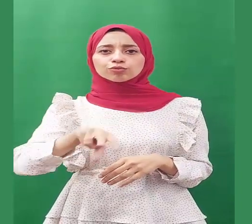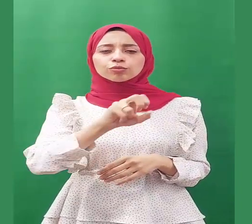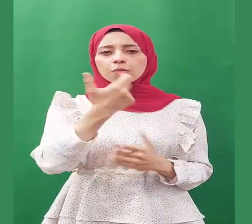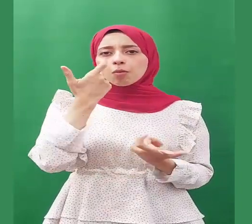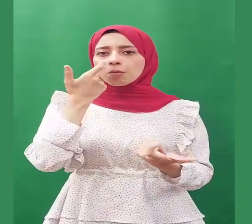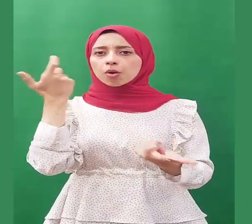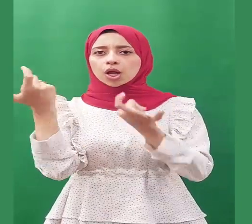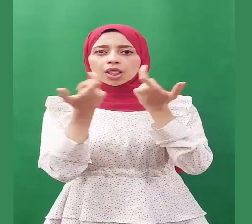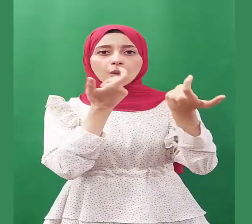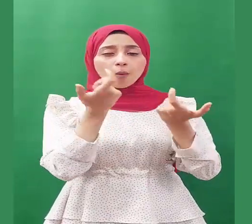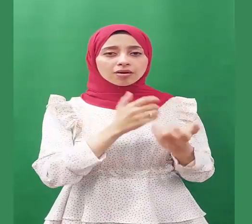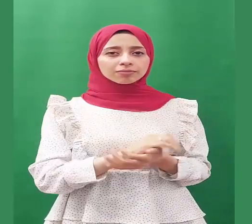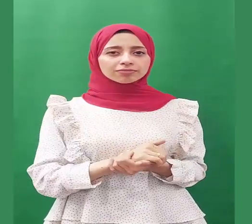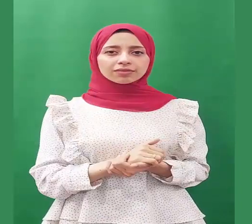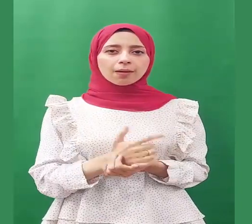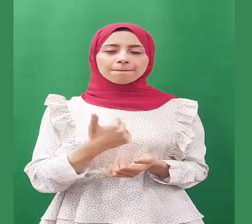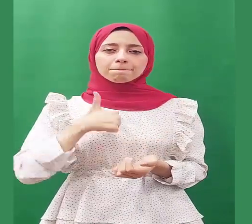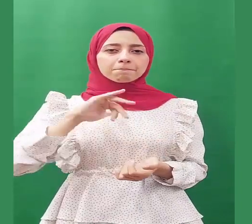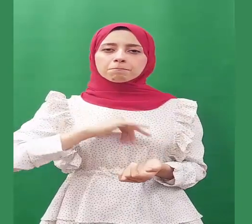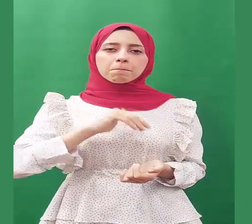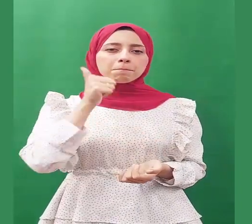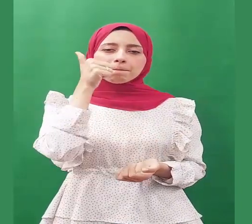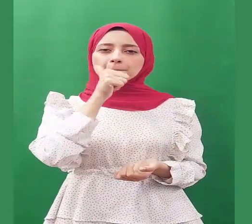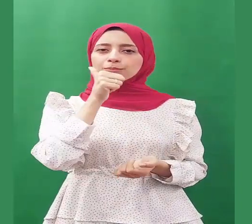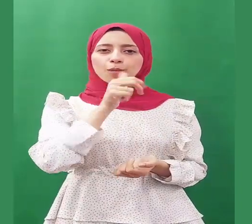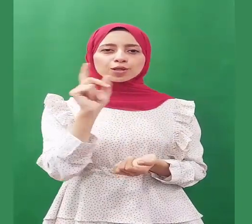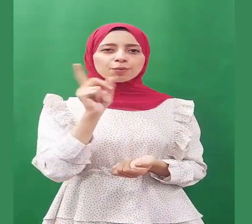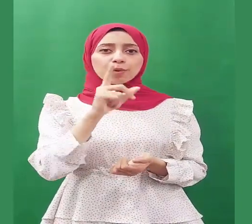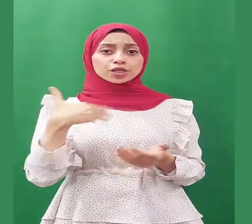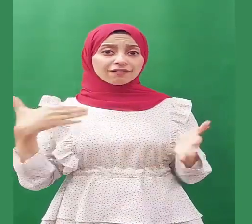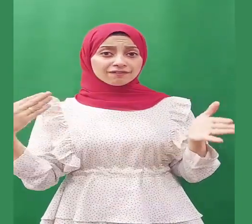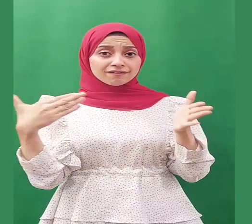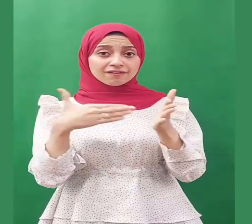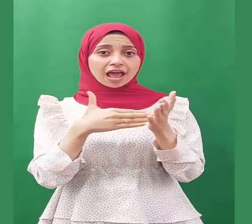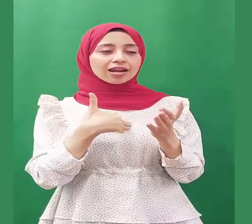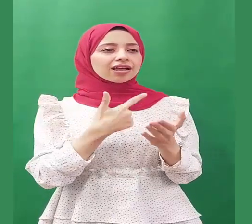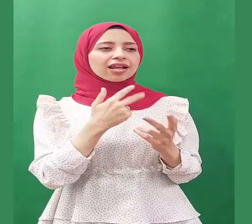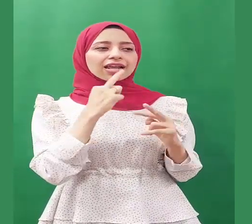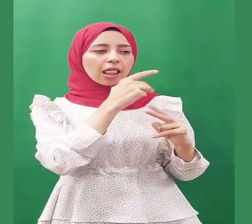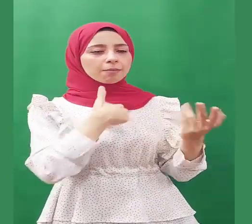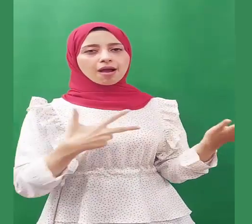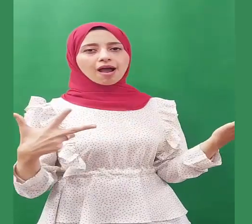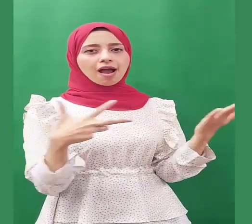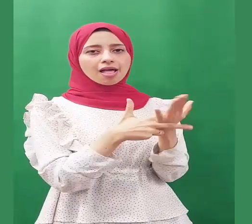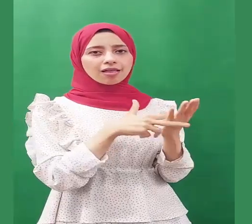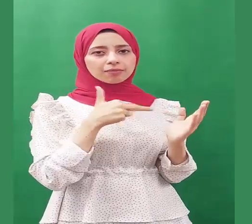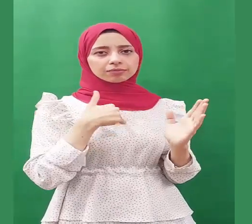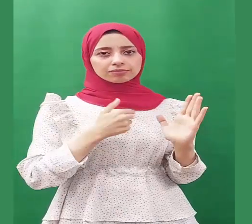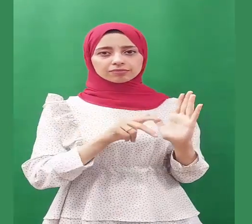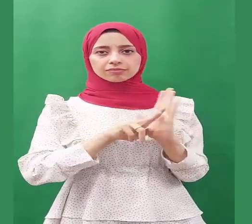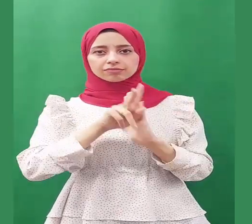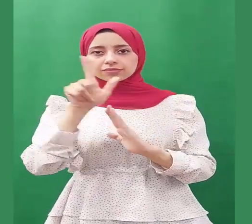ويعثران فلم اصبر حتى قطعت حديثي ورفعتهما